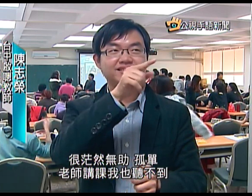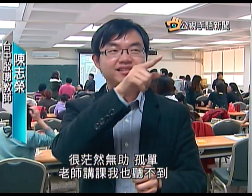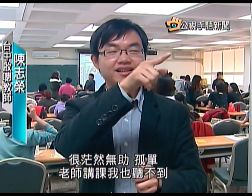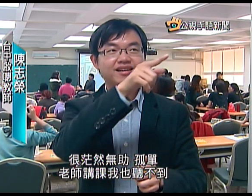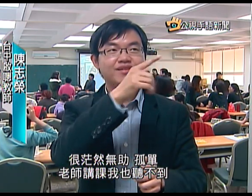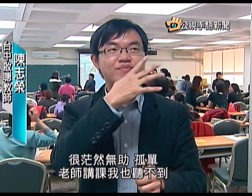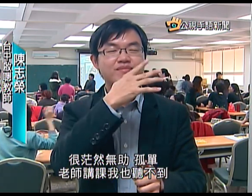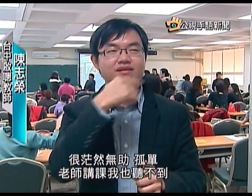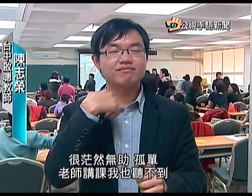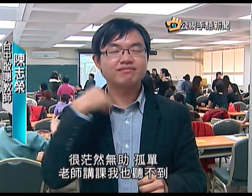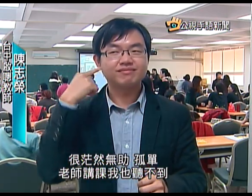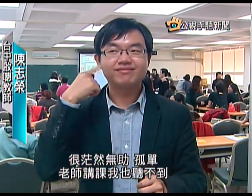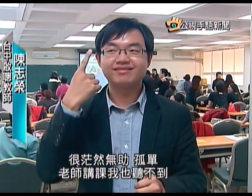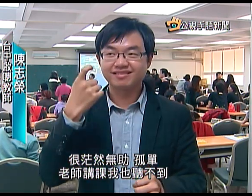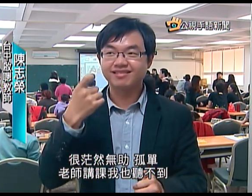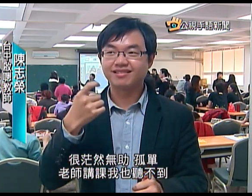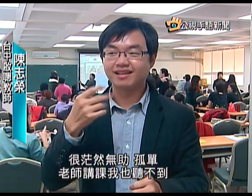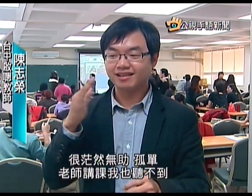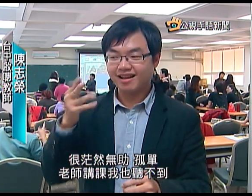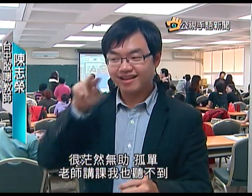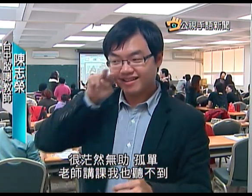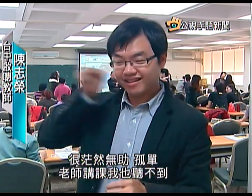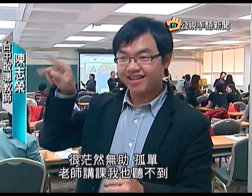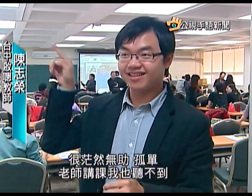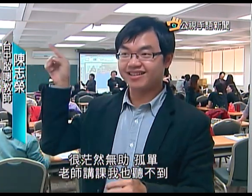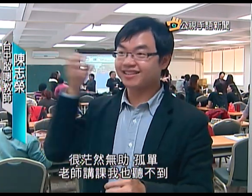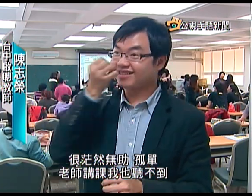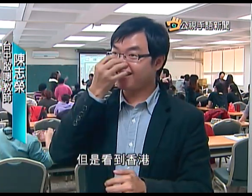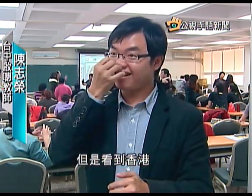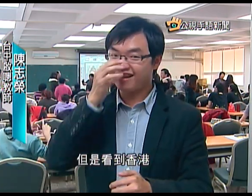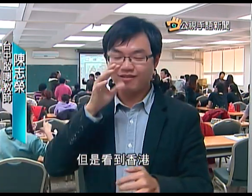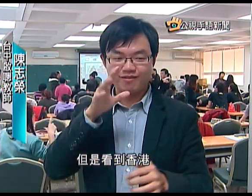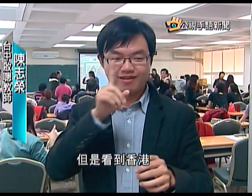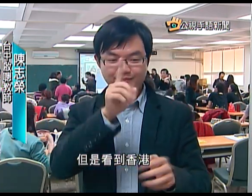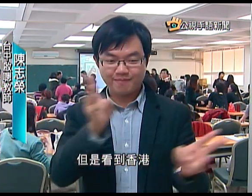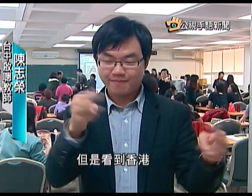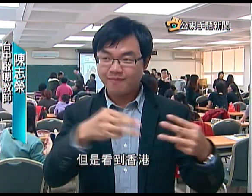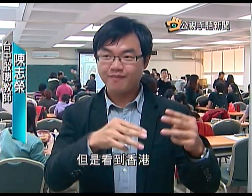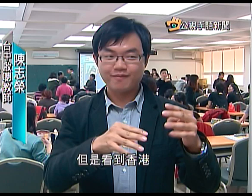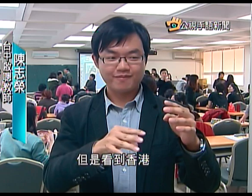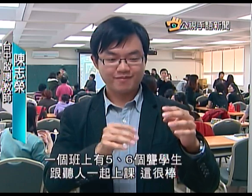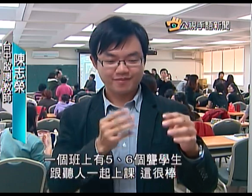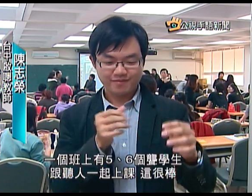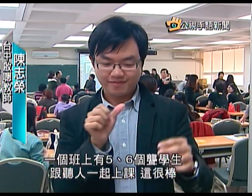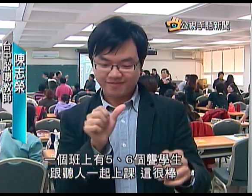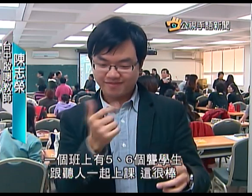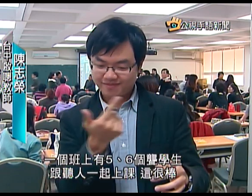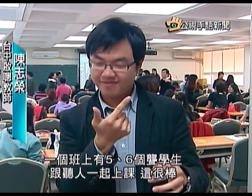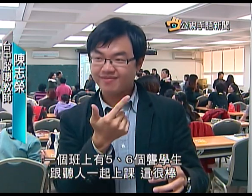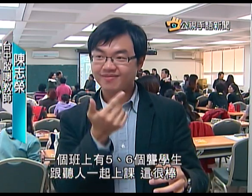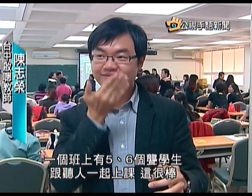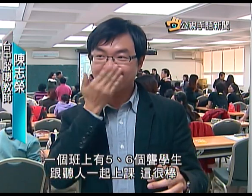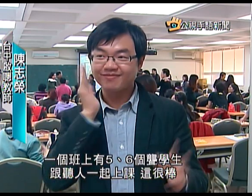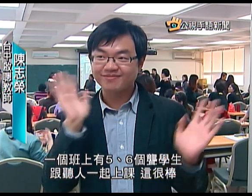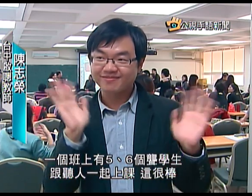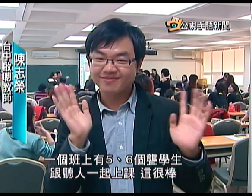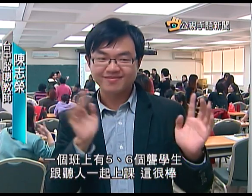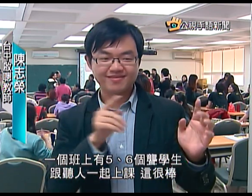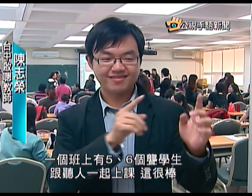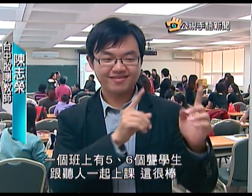孤单。老师讲课我也听不到，但是看到香港一个班上有五六个聋学生跟听